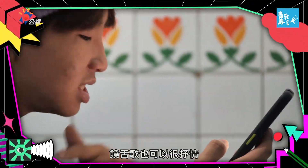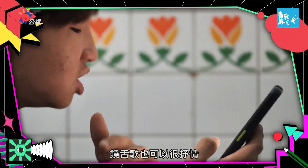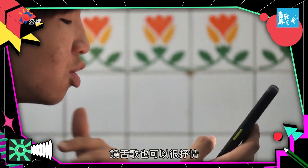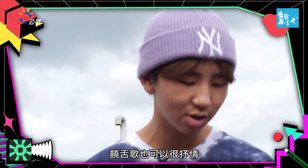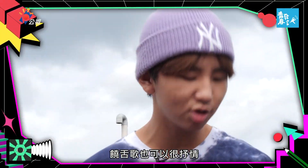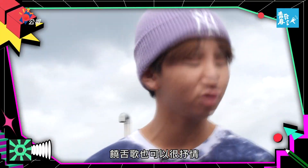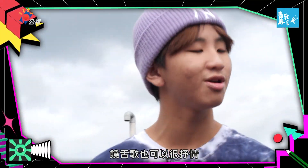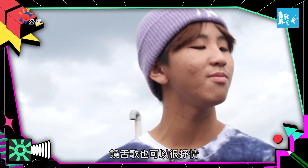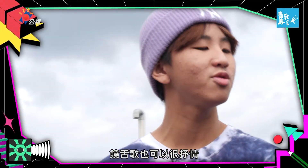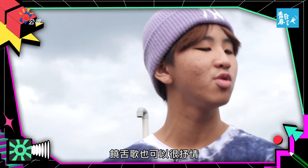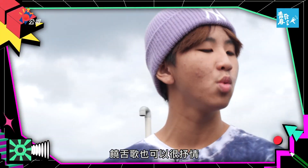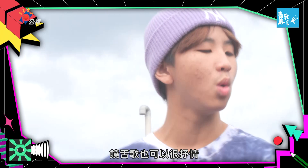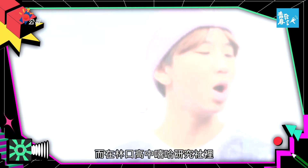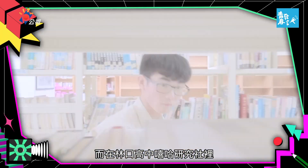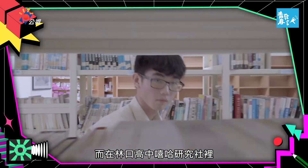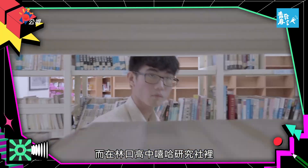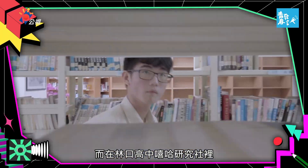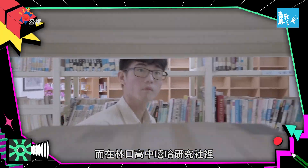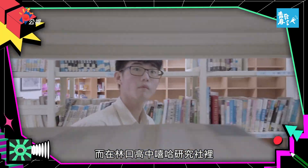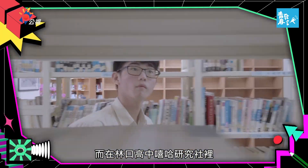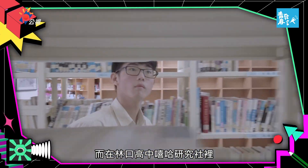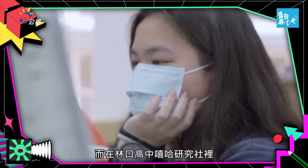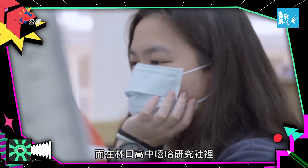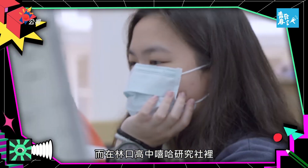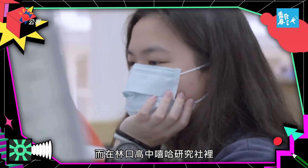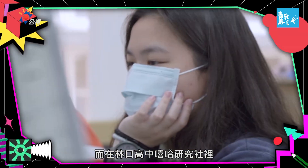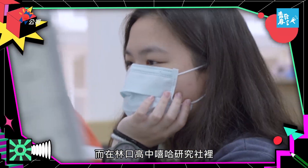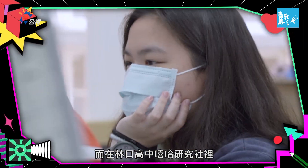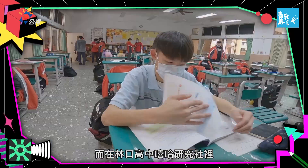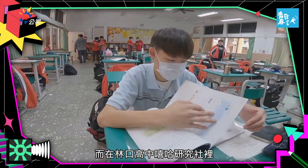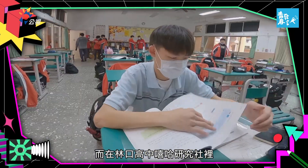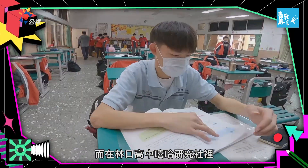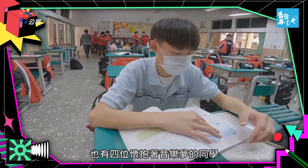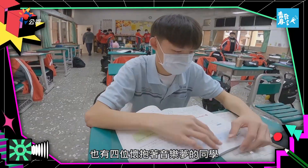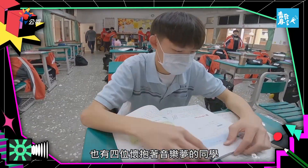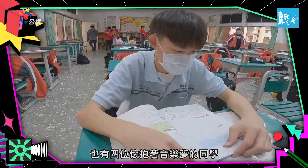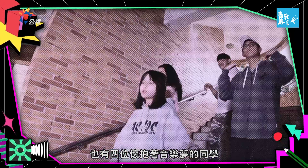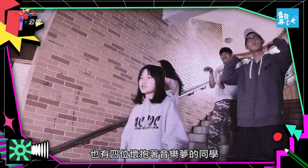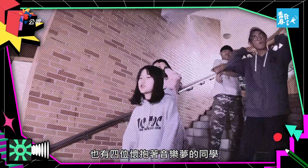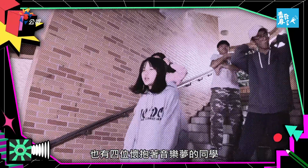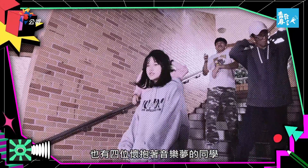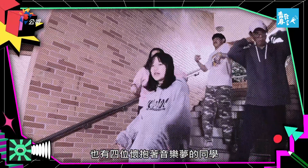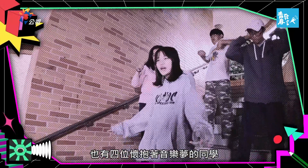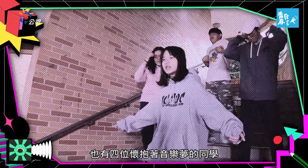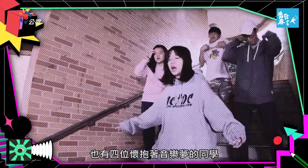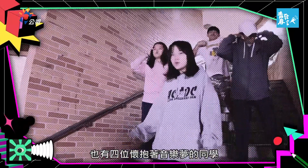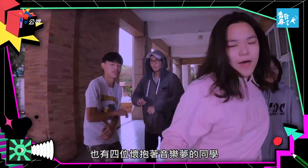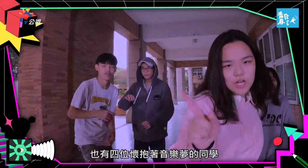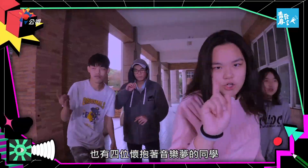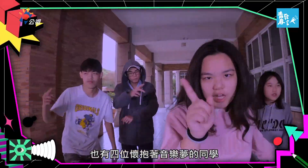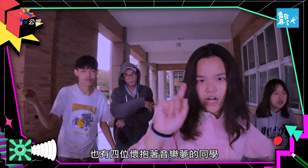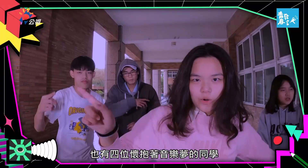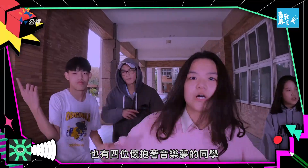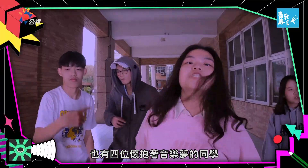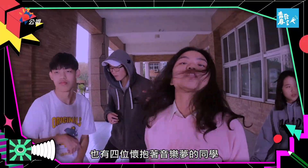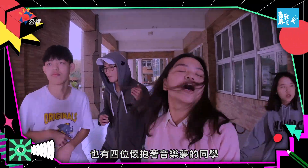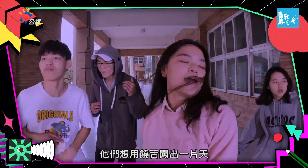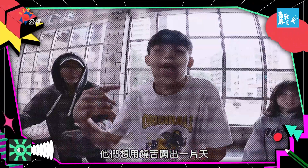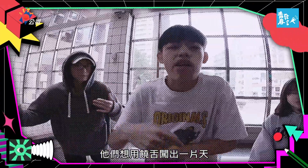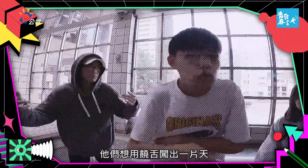以很抒情。而在林口高中嘻哈研究社里，也有四位怀抱着音乐梦的同学，他们想用